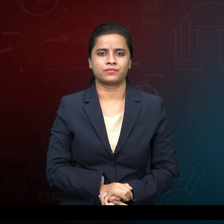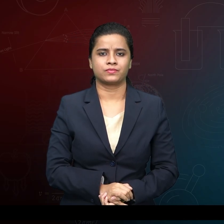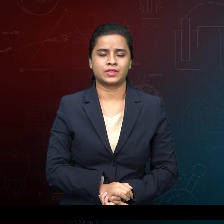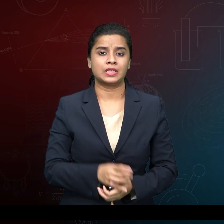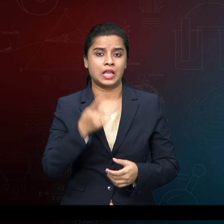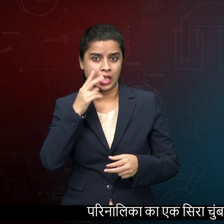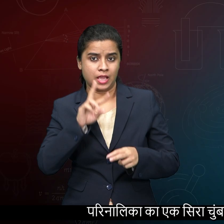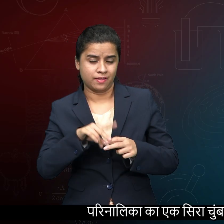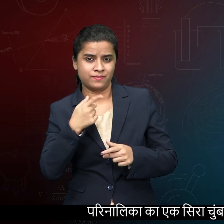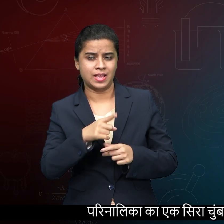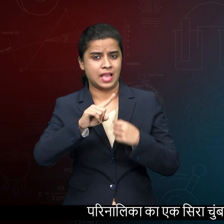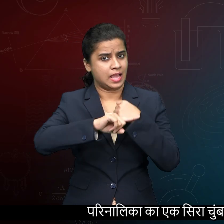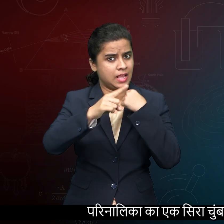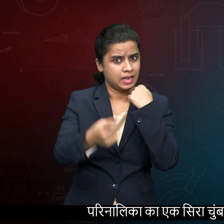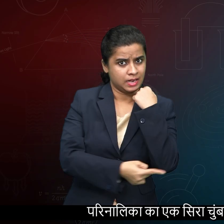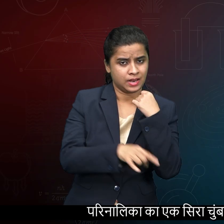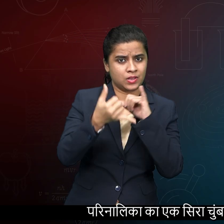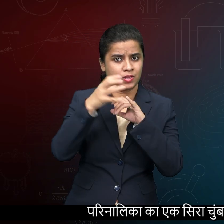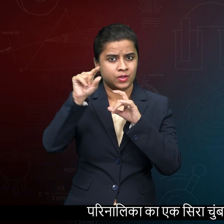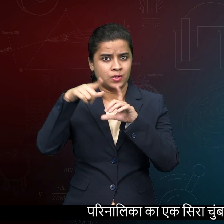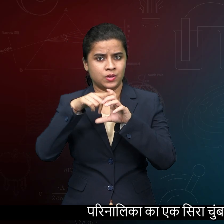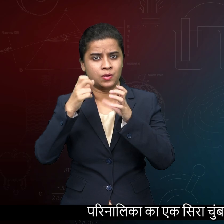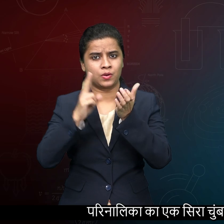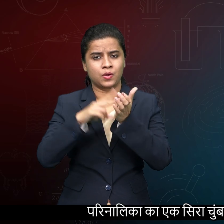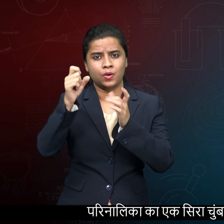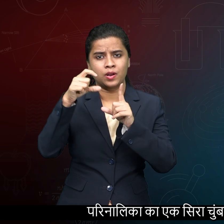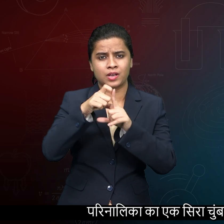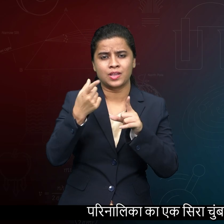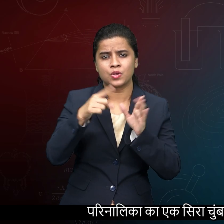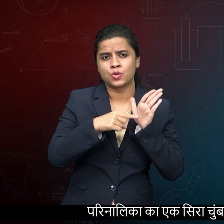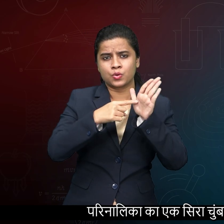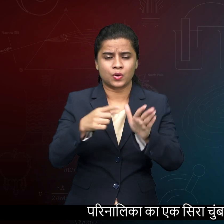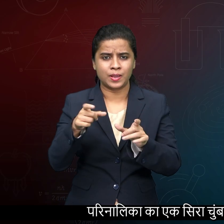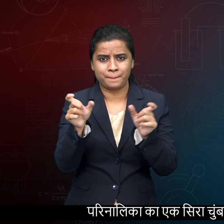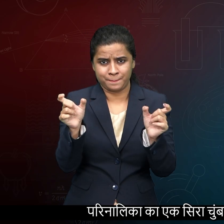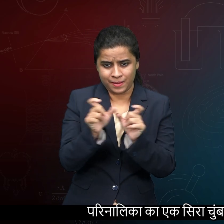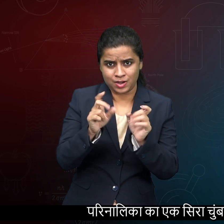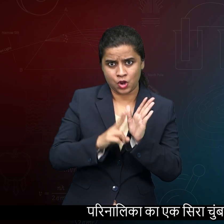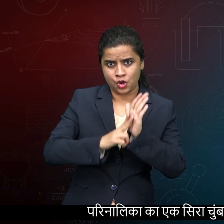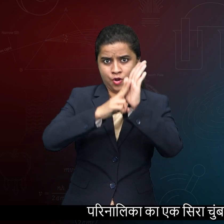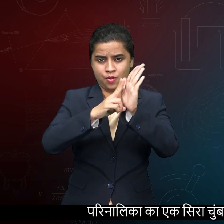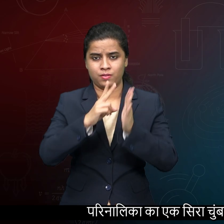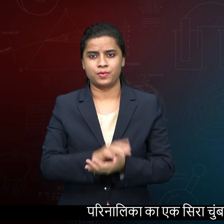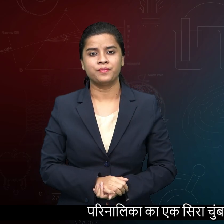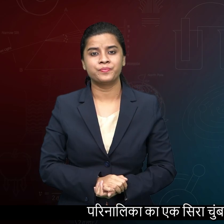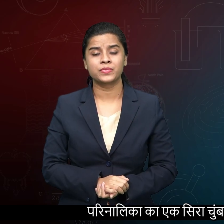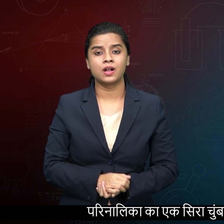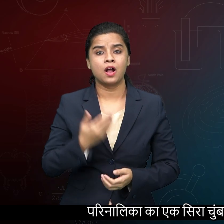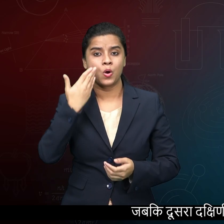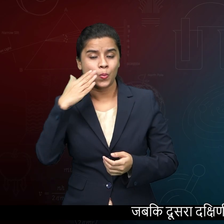में परिनालिका का एक सिरा चुंबकीय उत्तरी ध्रुव के रूप में व्यवहार करता है